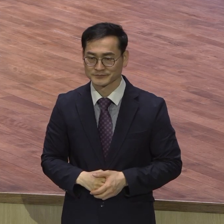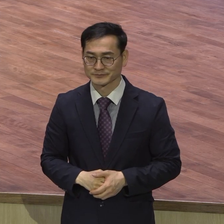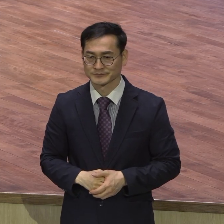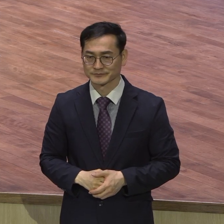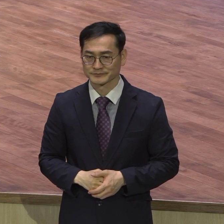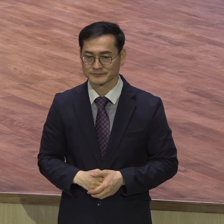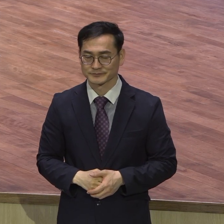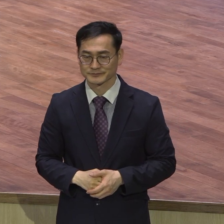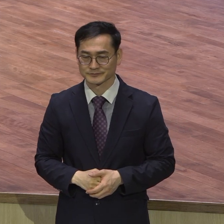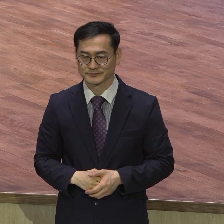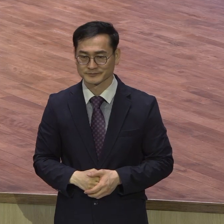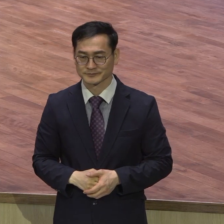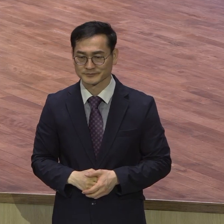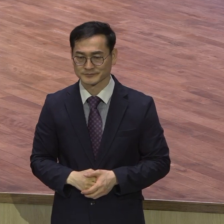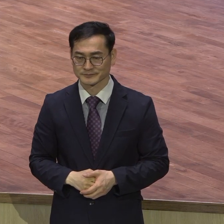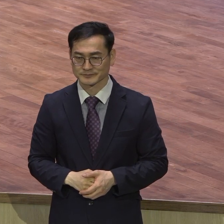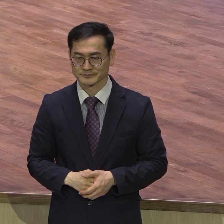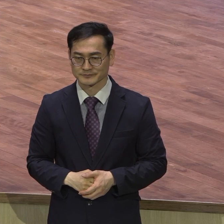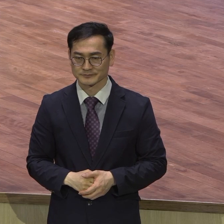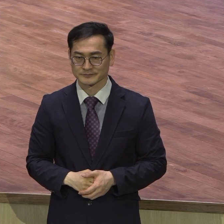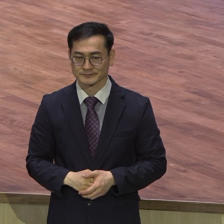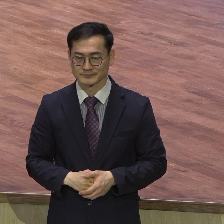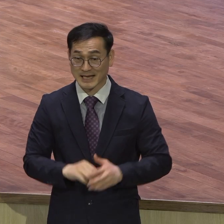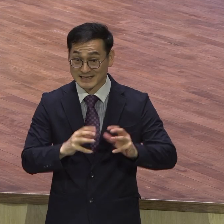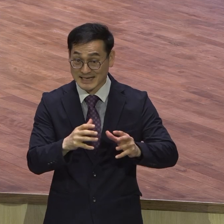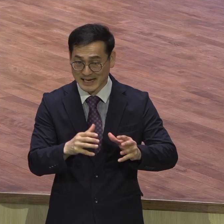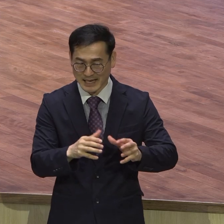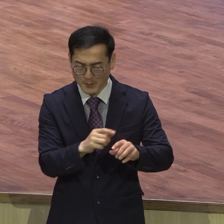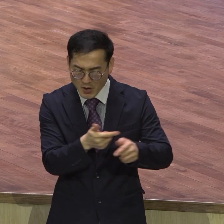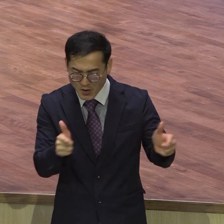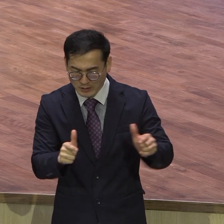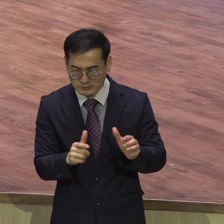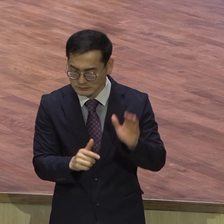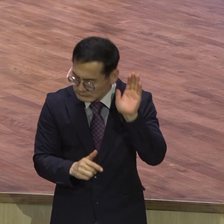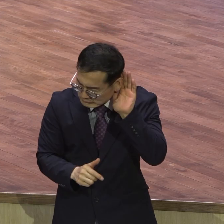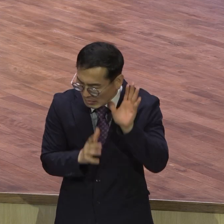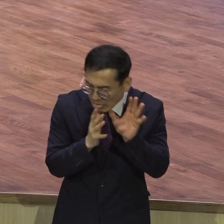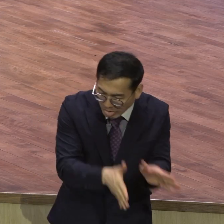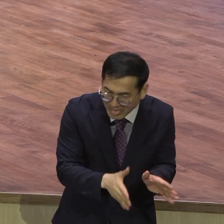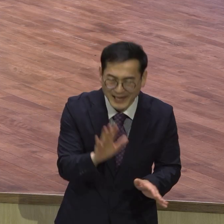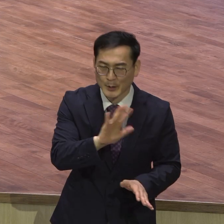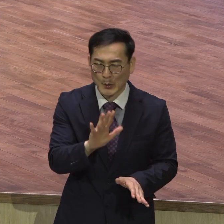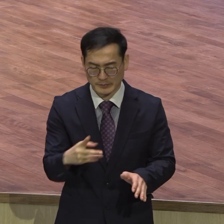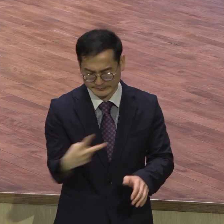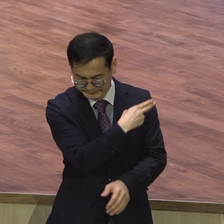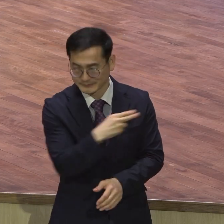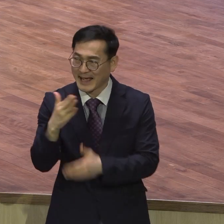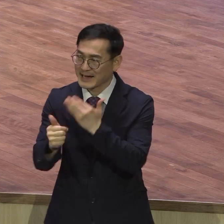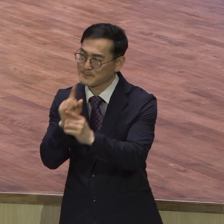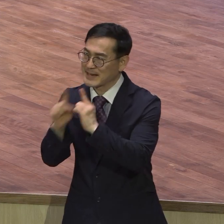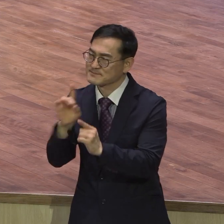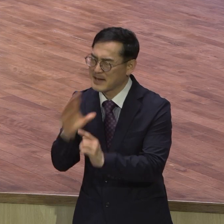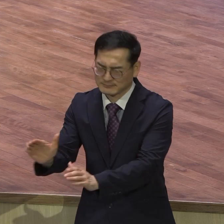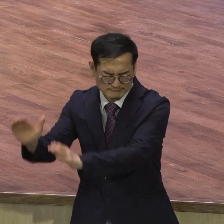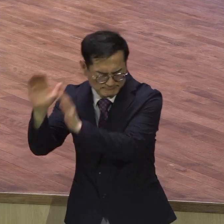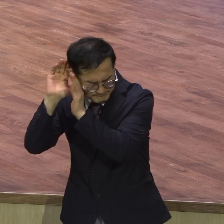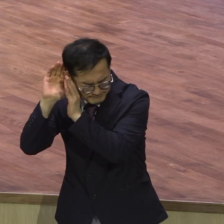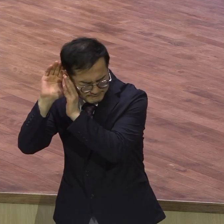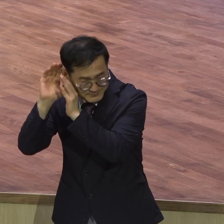말씀만 듣겠습니다. 세상의 소리에 미역되지 않고 오직 하나님의 말씀만을 인생의 기준으로